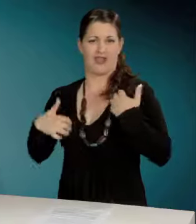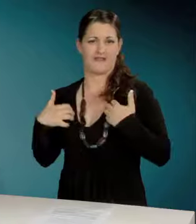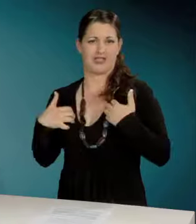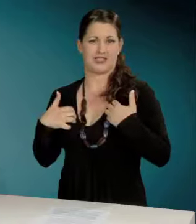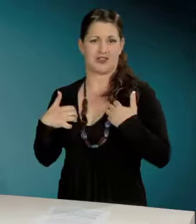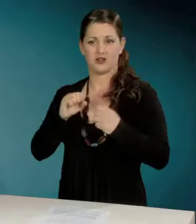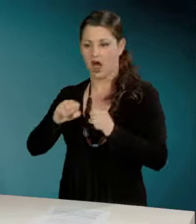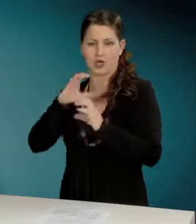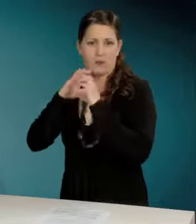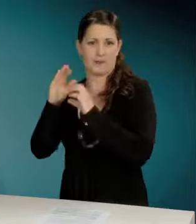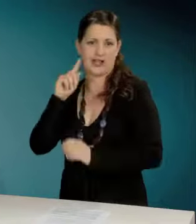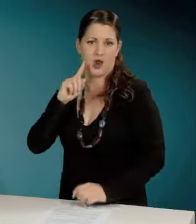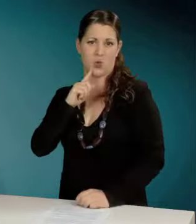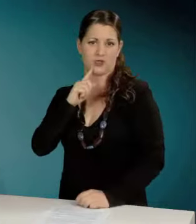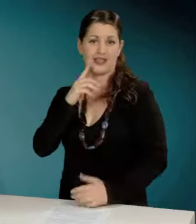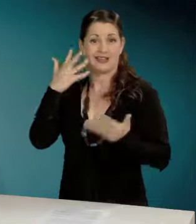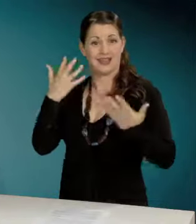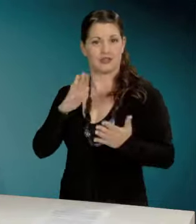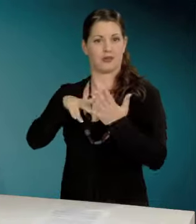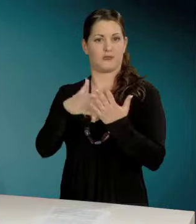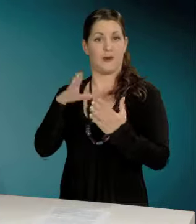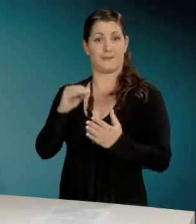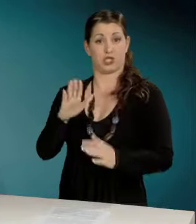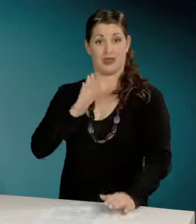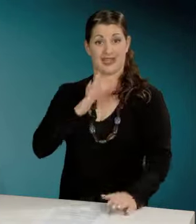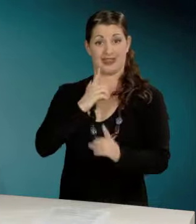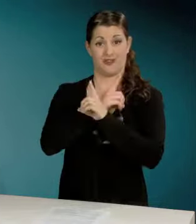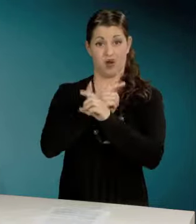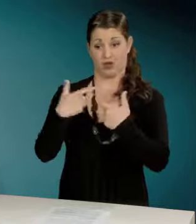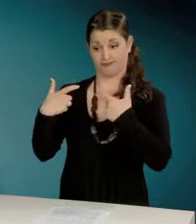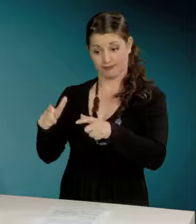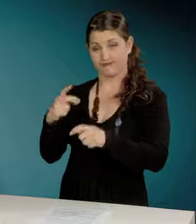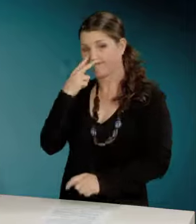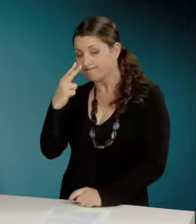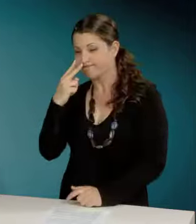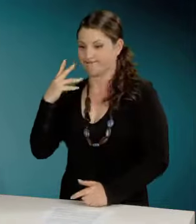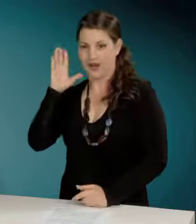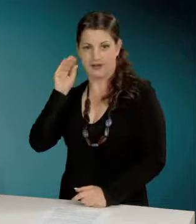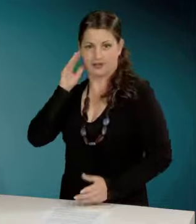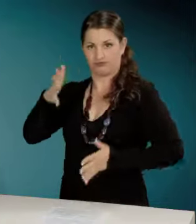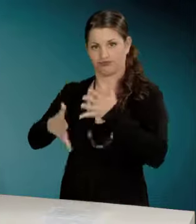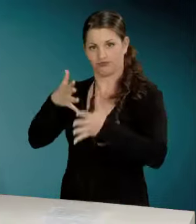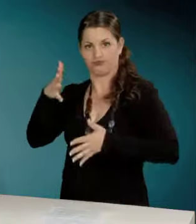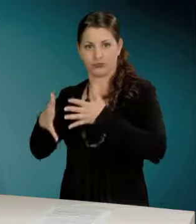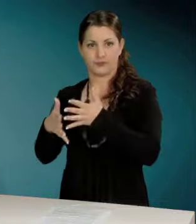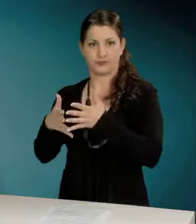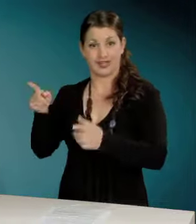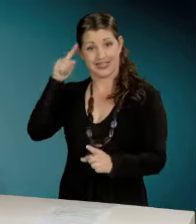weil sie nicht mit dem gehörlosen kommunizieren kann nun lernt sie die gebärdensprache mit einer speziellen dvd